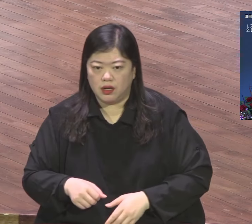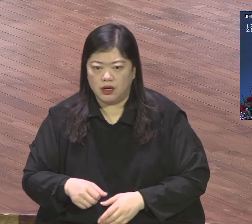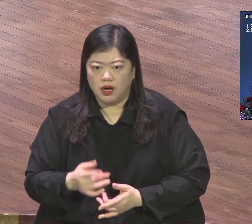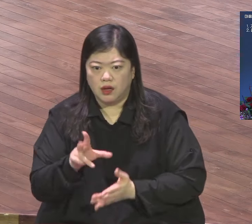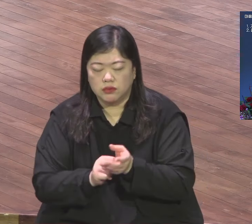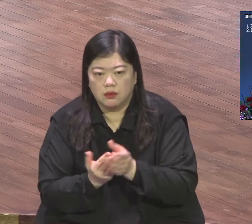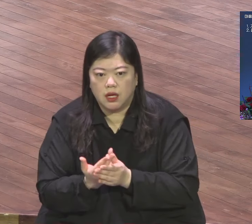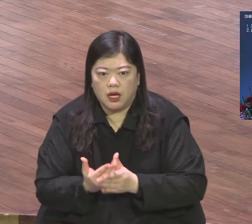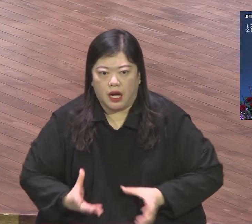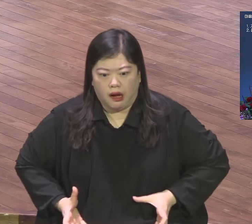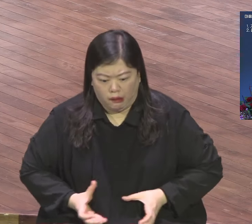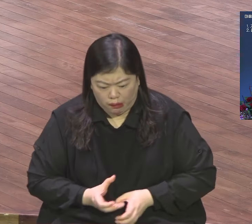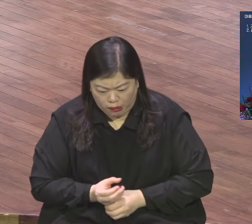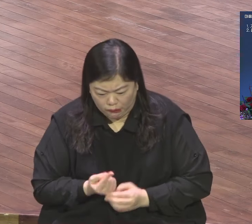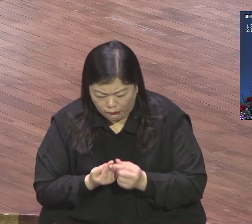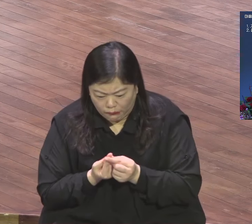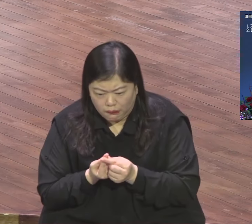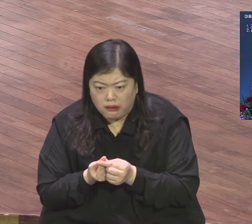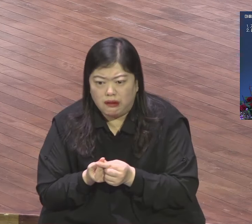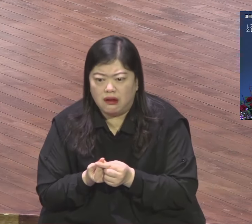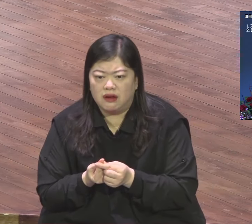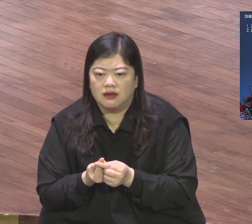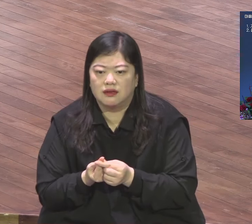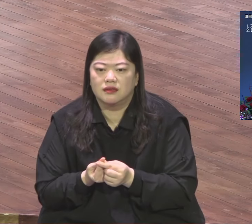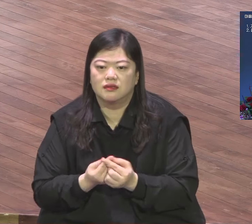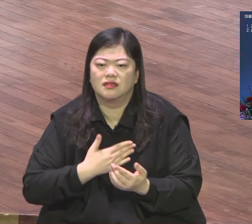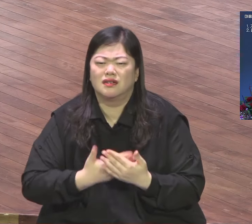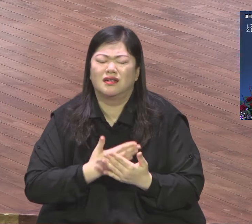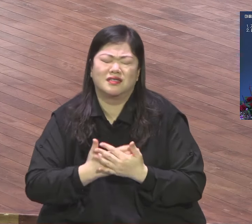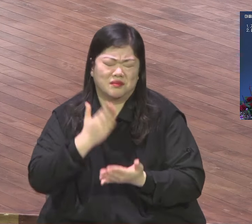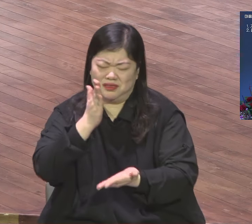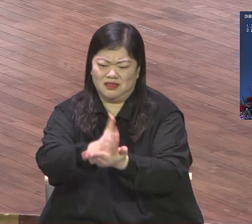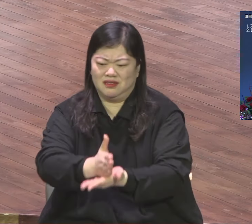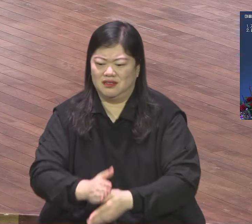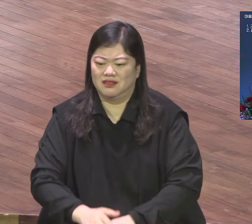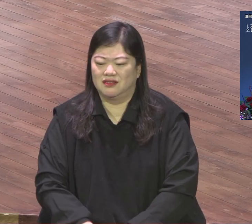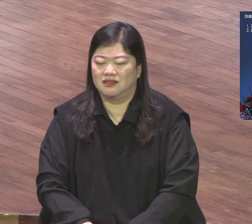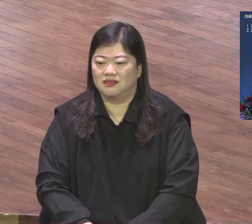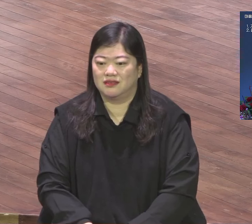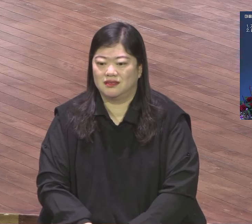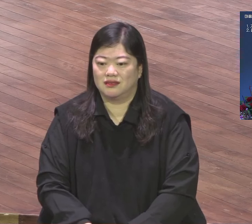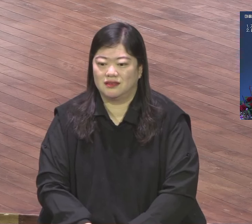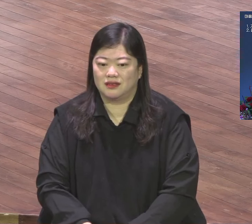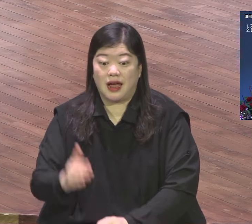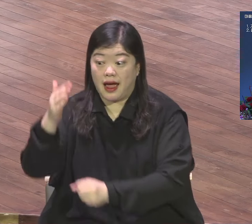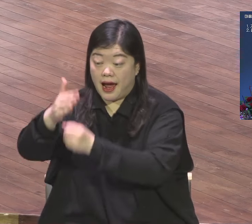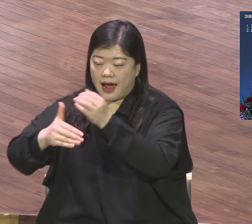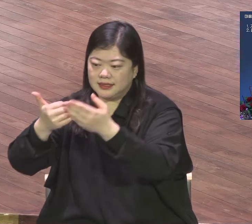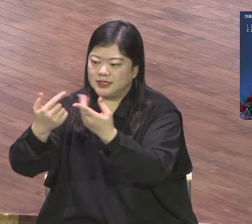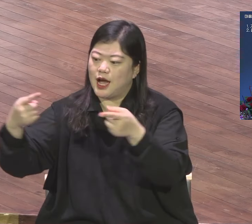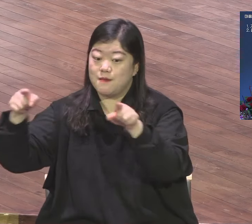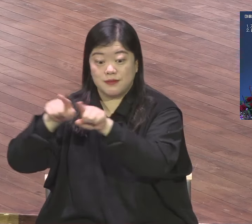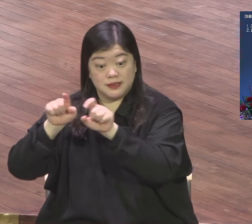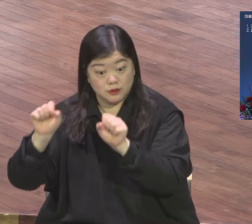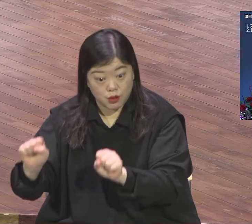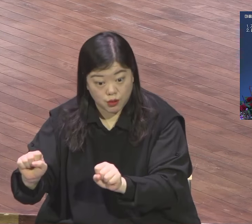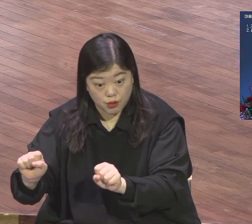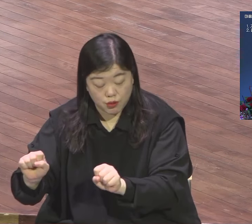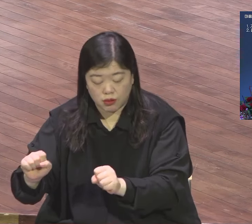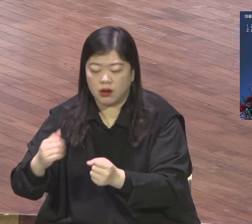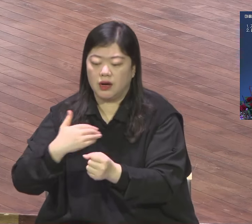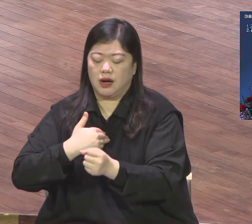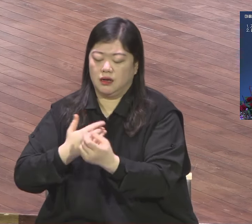우상 앞에서도 담대해서 담대. 이게 뭐요? With Emmanuel Oneness.